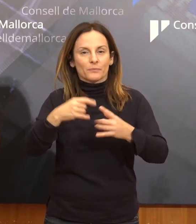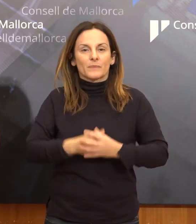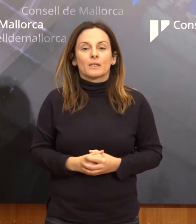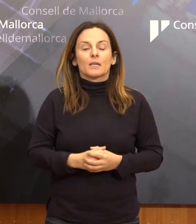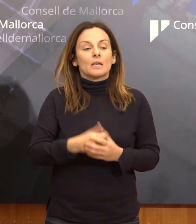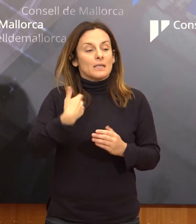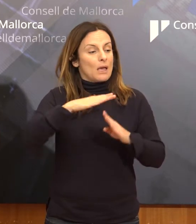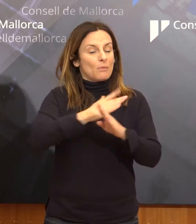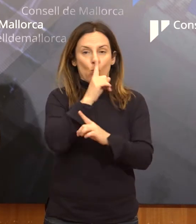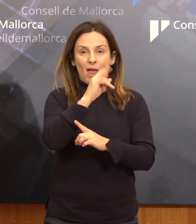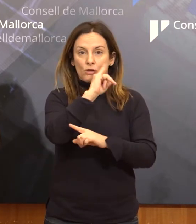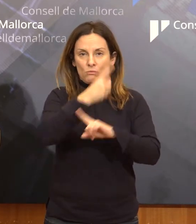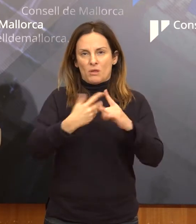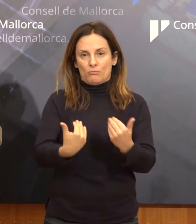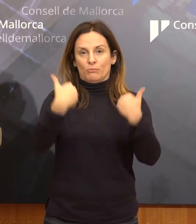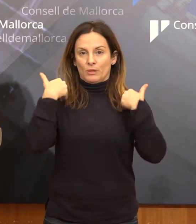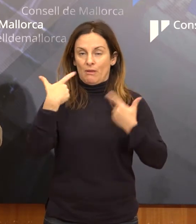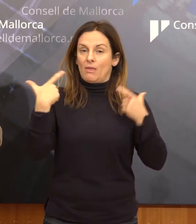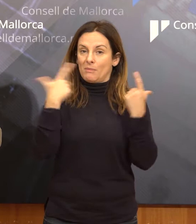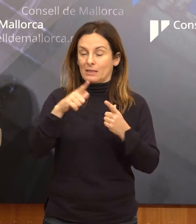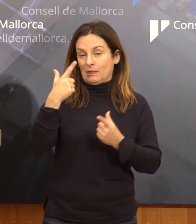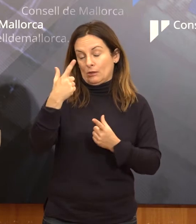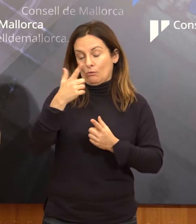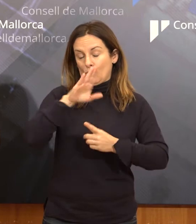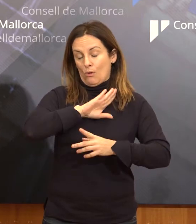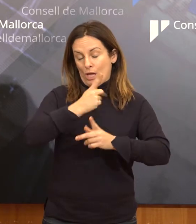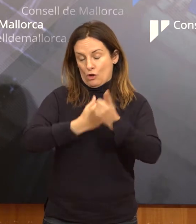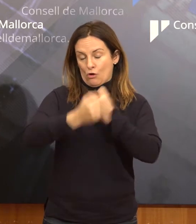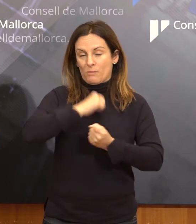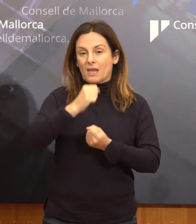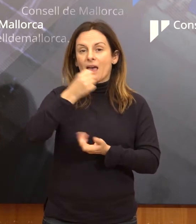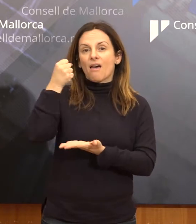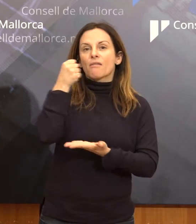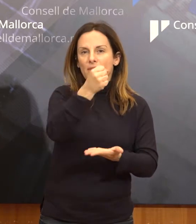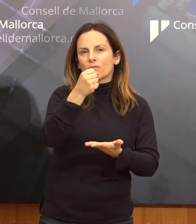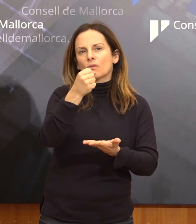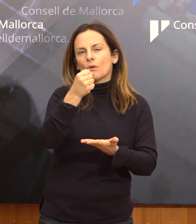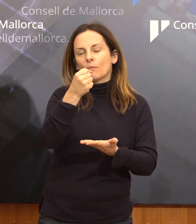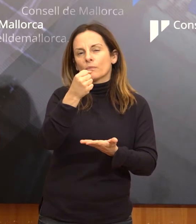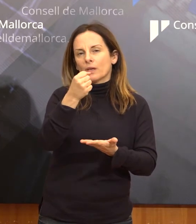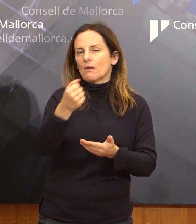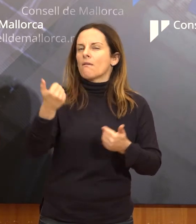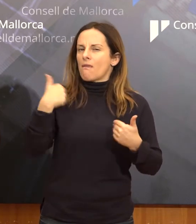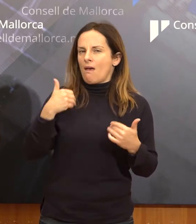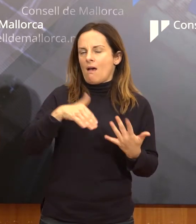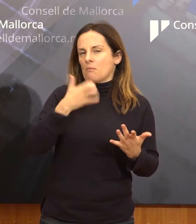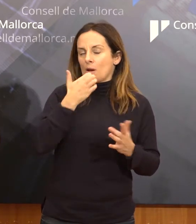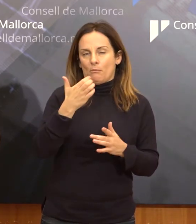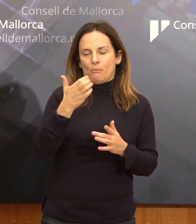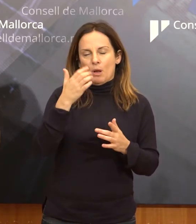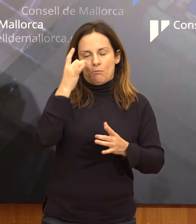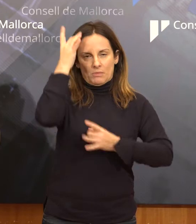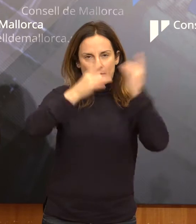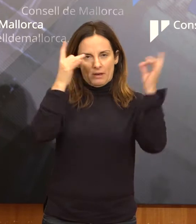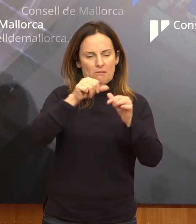departament d'economia hisenda en twitter del anillo de muerte impulsado en pasarse todo de lenguas por madrid berlín o londres